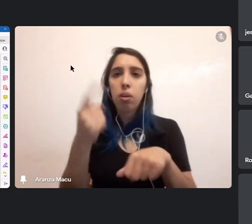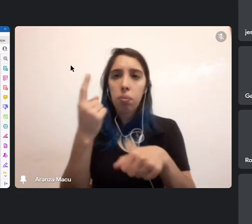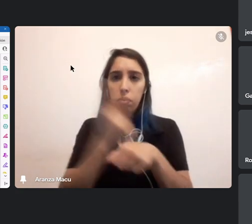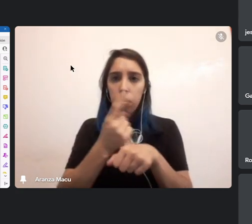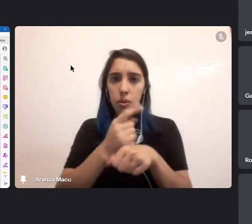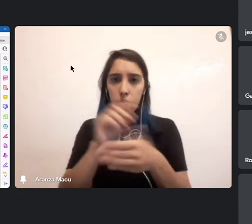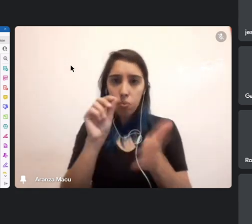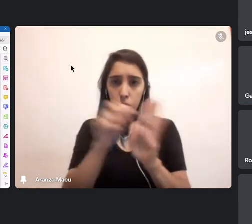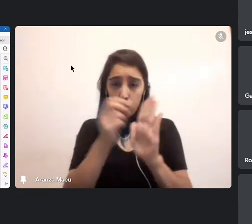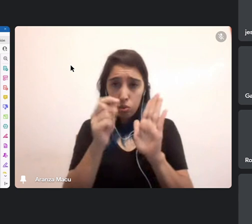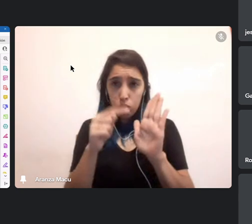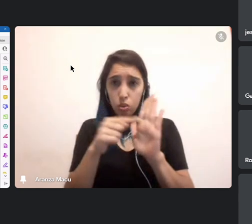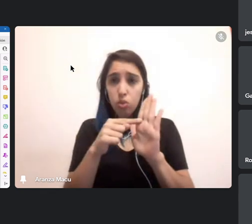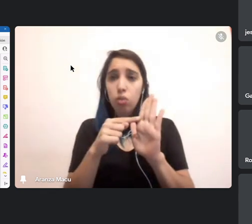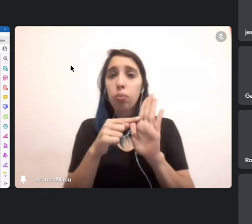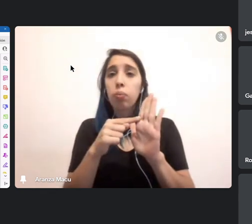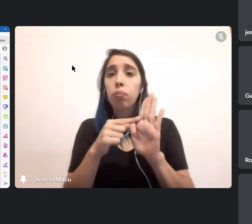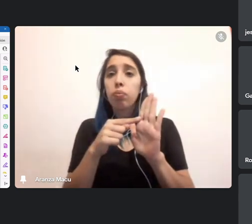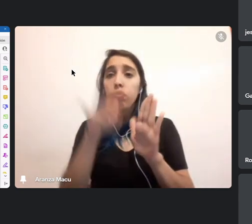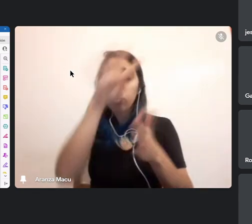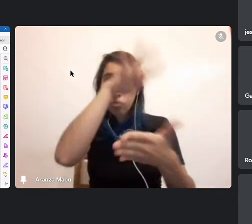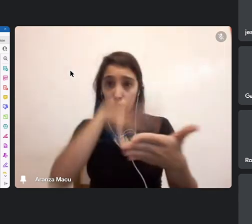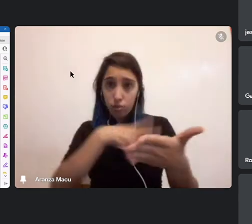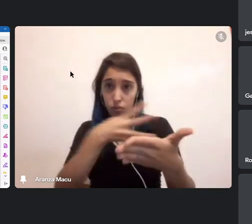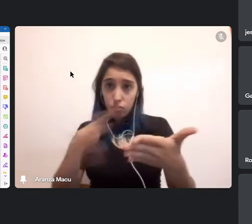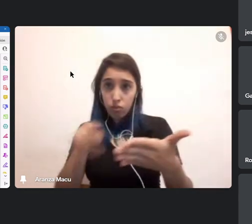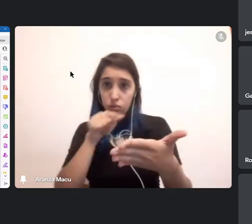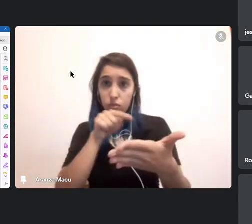Es este, ¿sí?